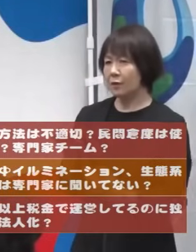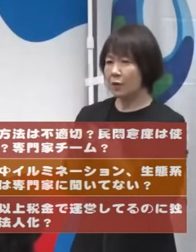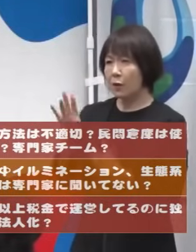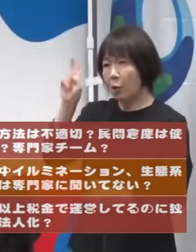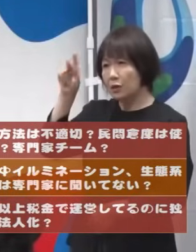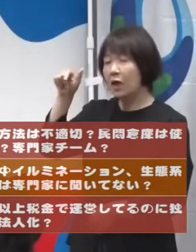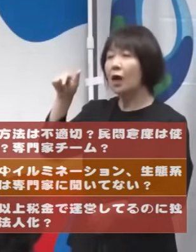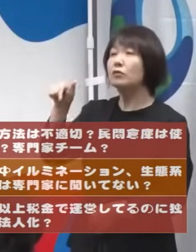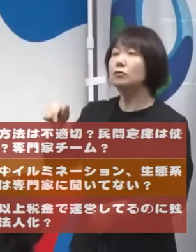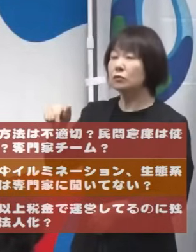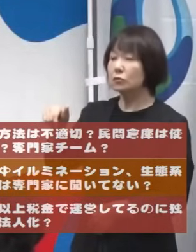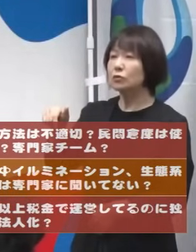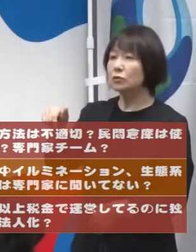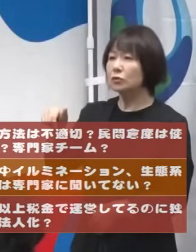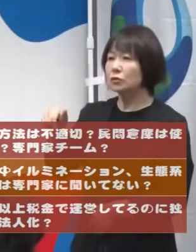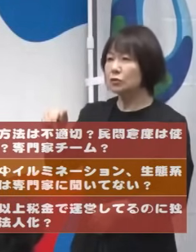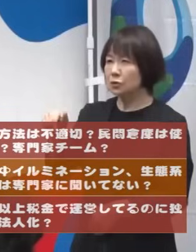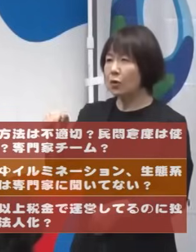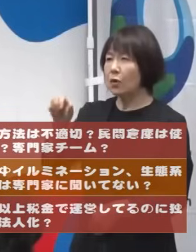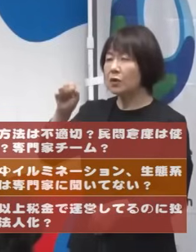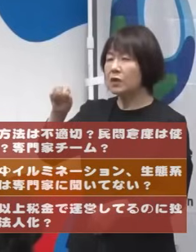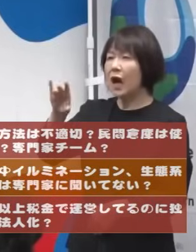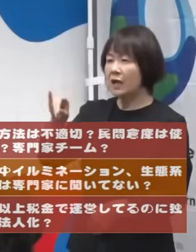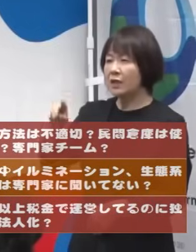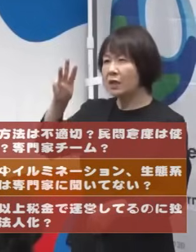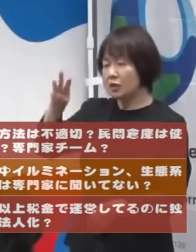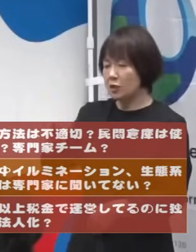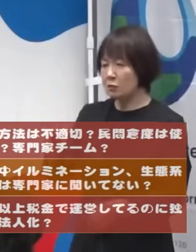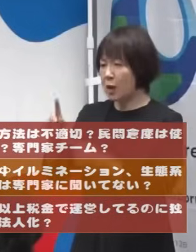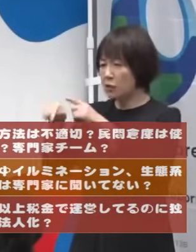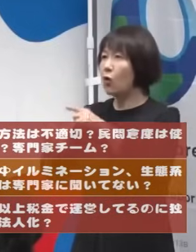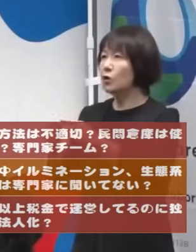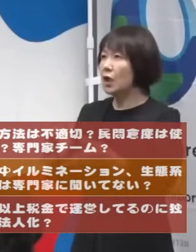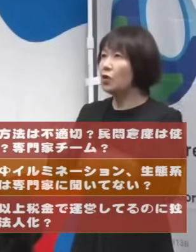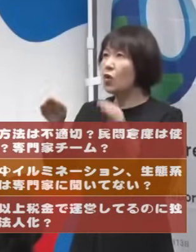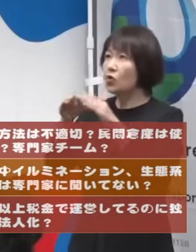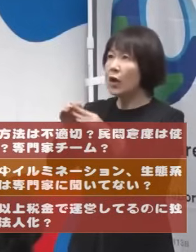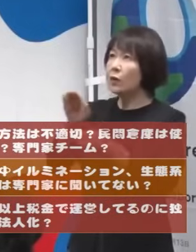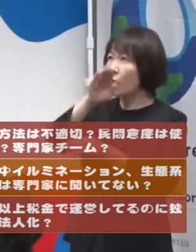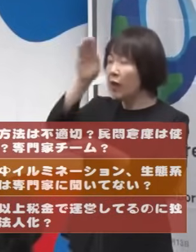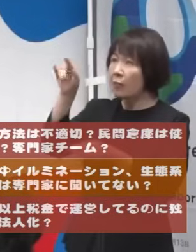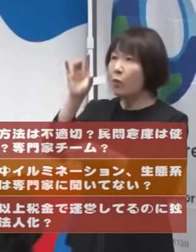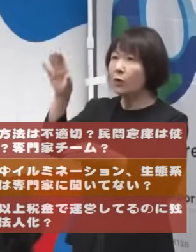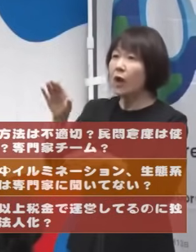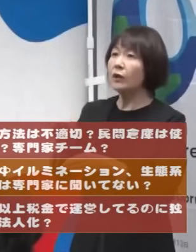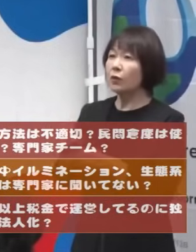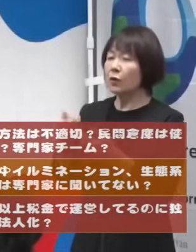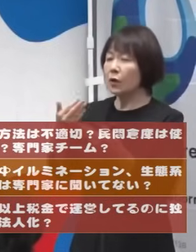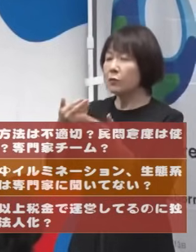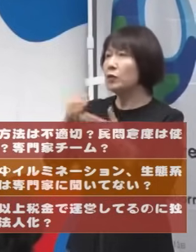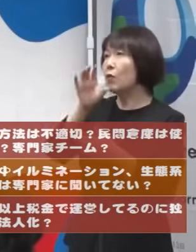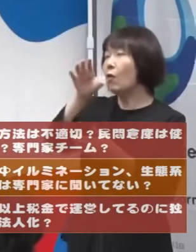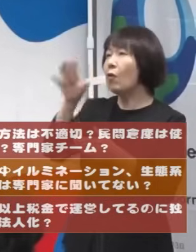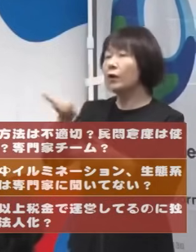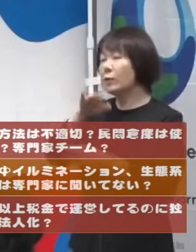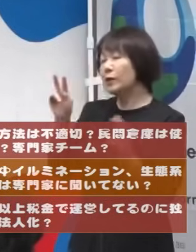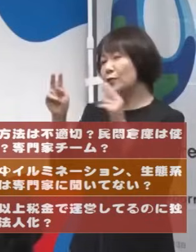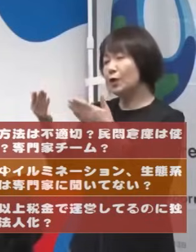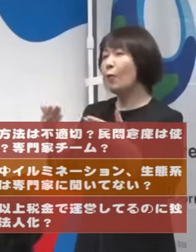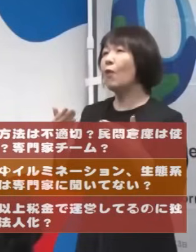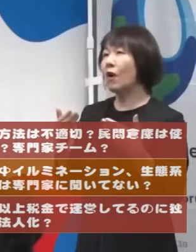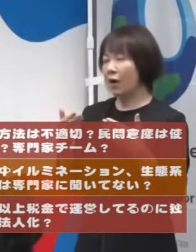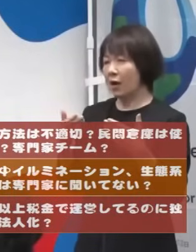大阪府これ先島庁舎で起きてますけど、先島庁舎の上の展望台のところに美術品を置いたら人の目にも触れ